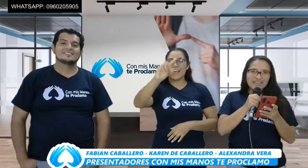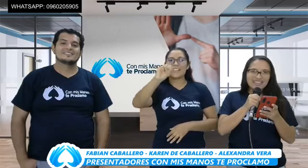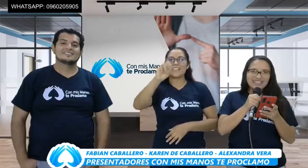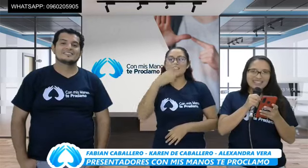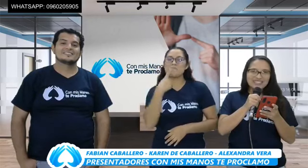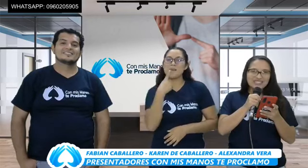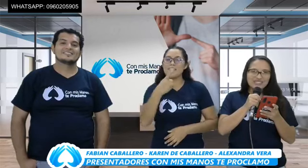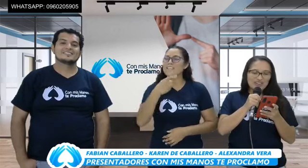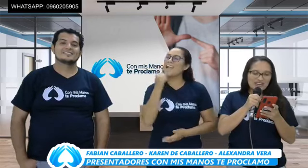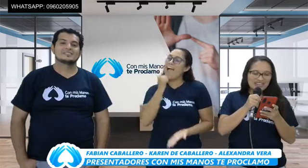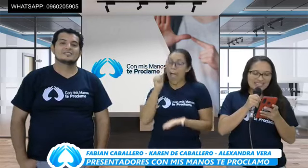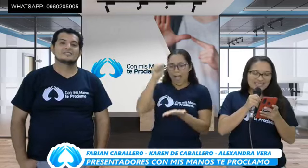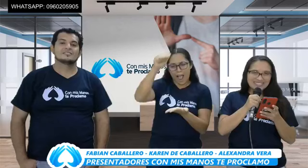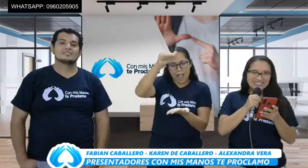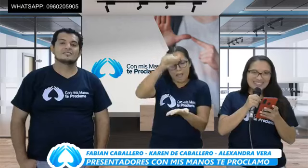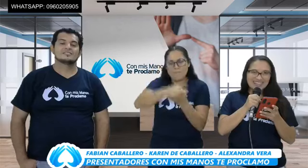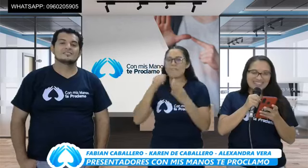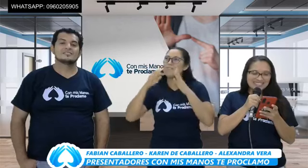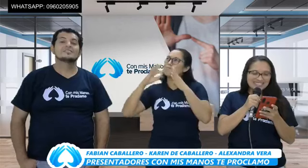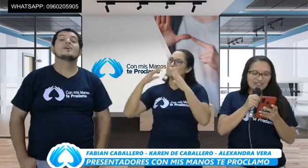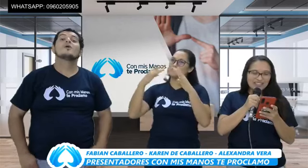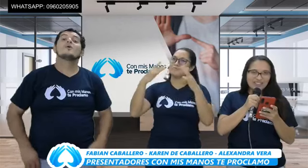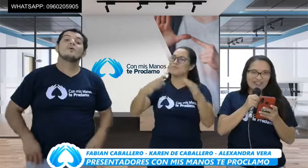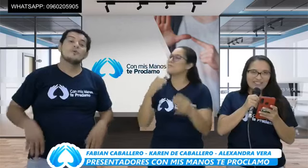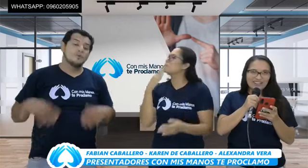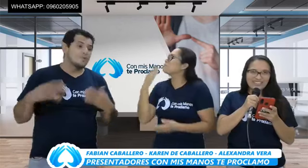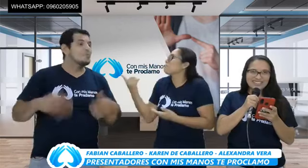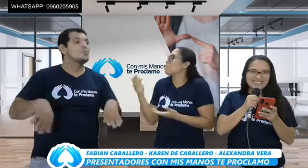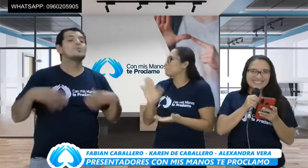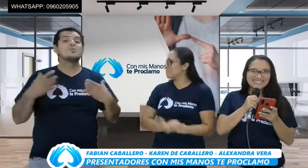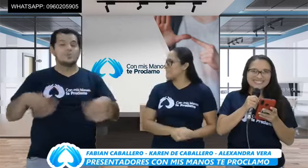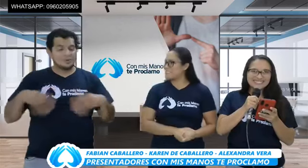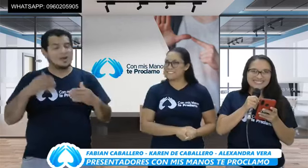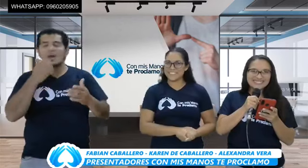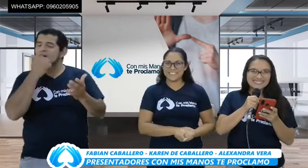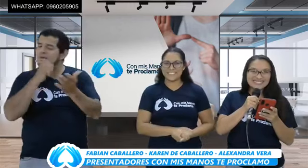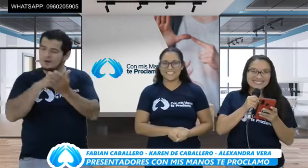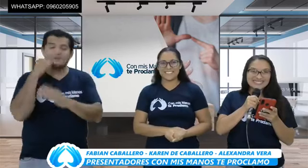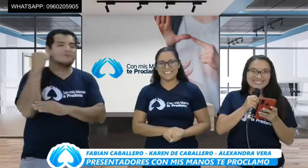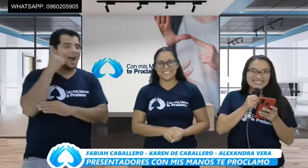amén, bendiciones. ¿Qué les dice a Fátima, Fabi?